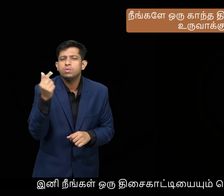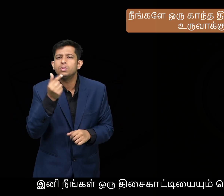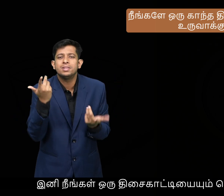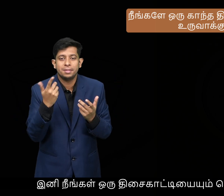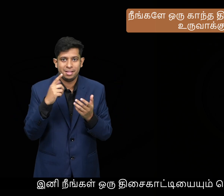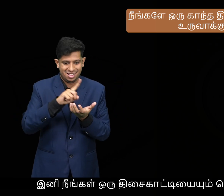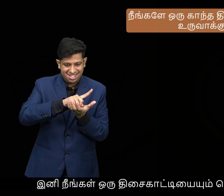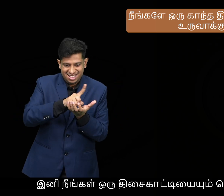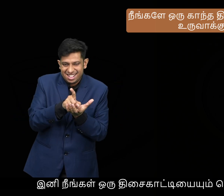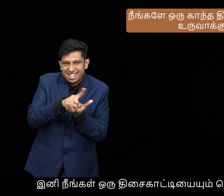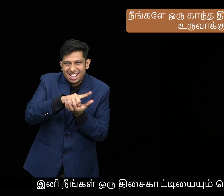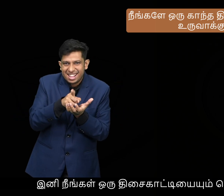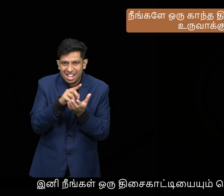ஒரு திசைகாட்டி செய்யலாம்.